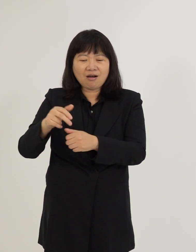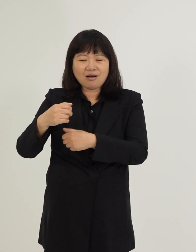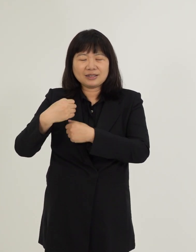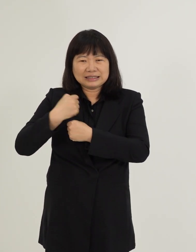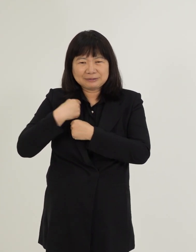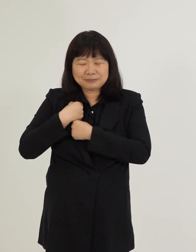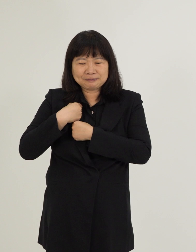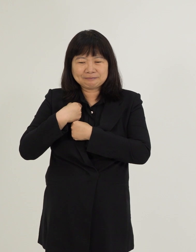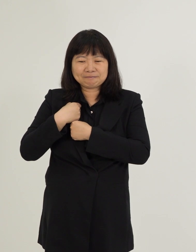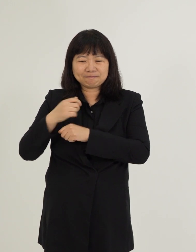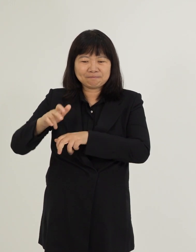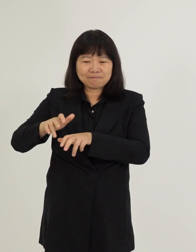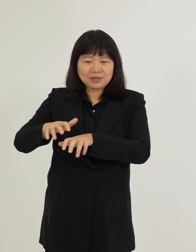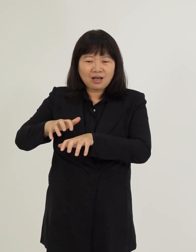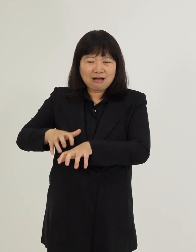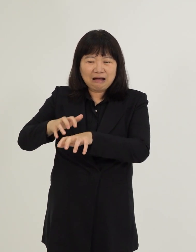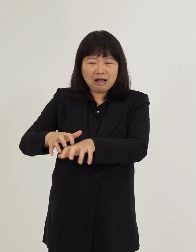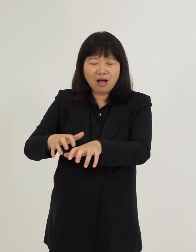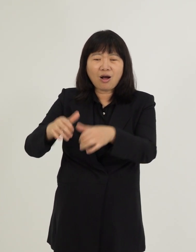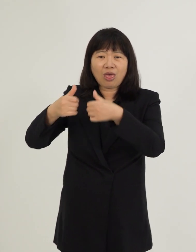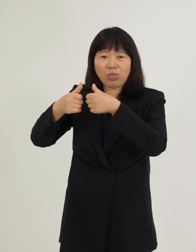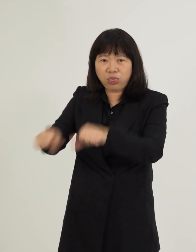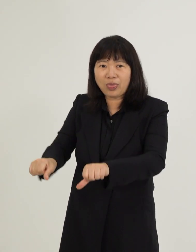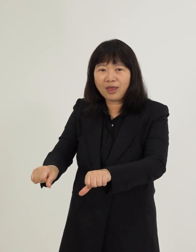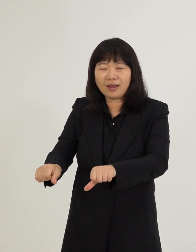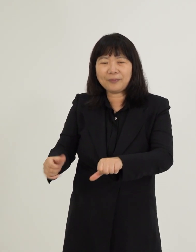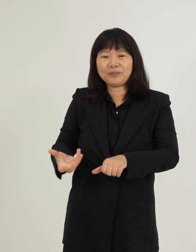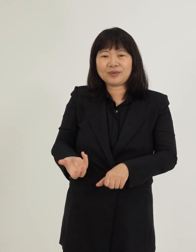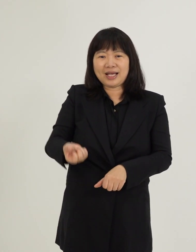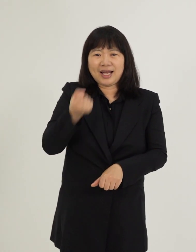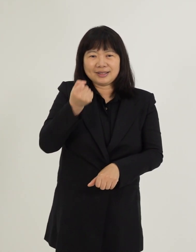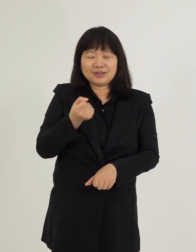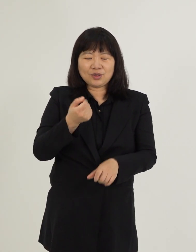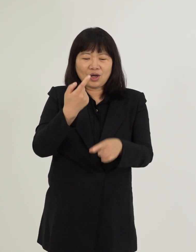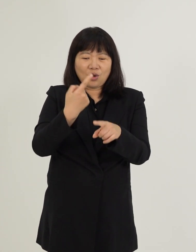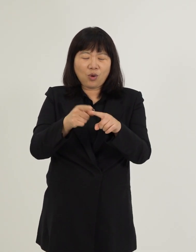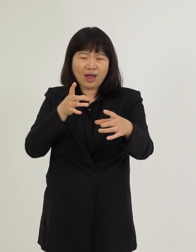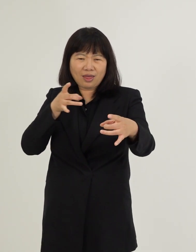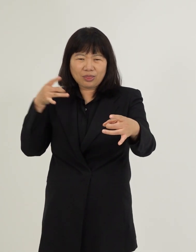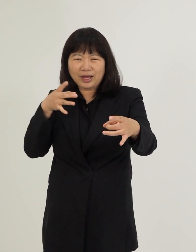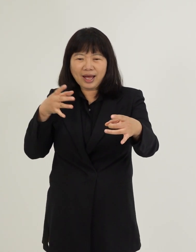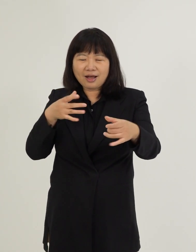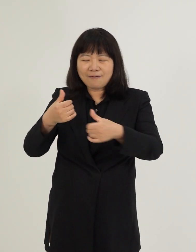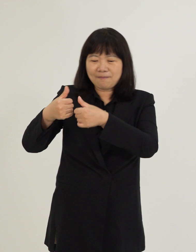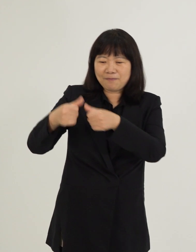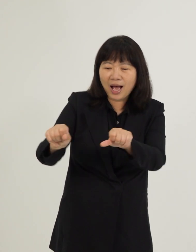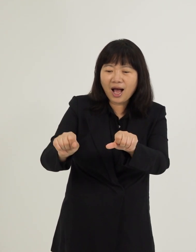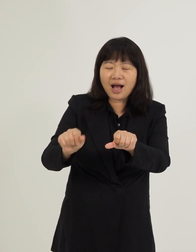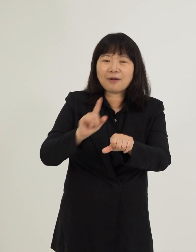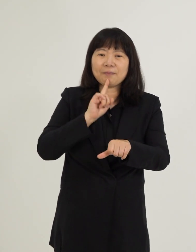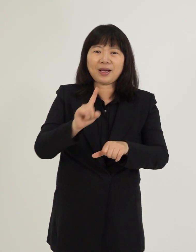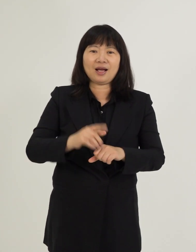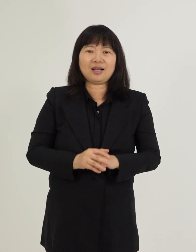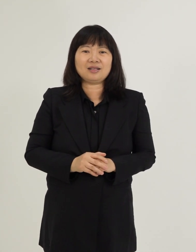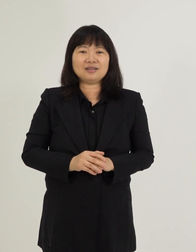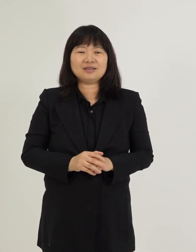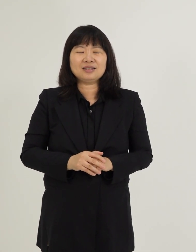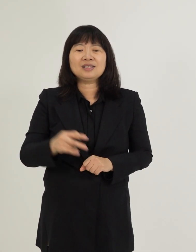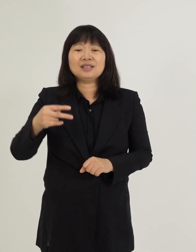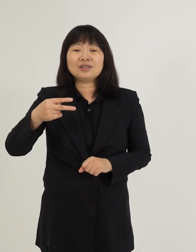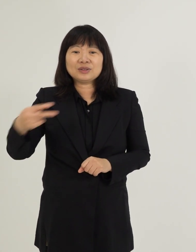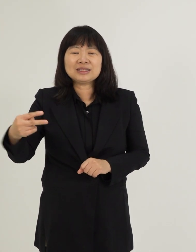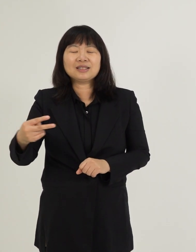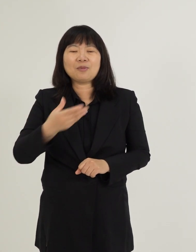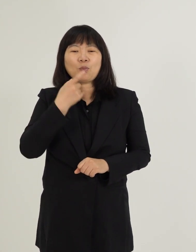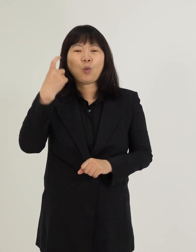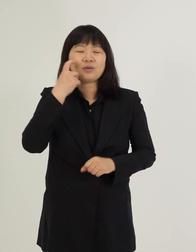들려 신뢰하고 있던 활과 칼을 무력하게 만들 것이라 그 말이에요. 이게 복음의 능력이에요.